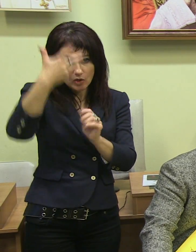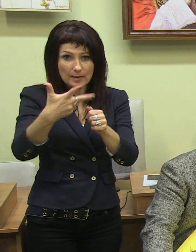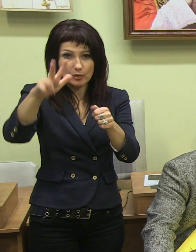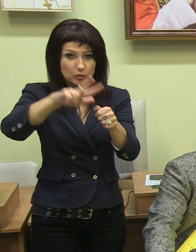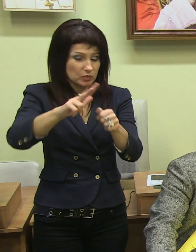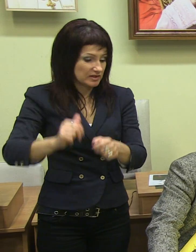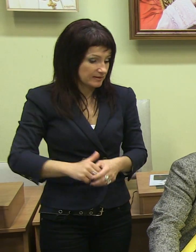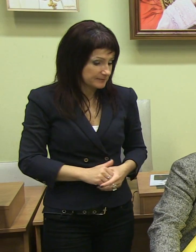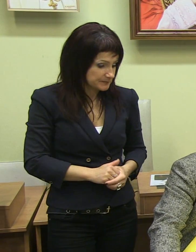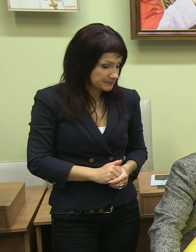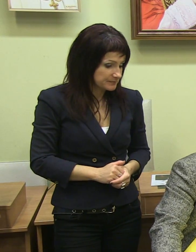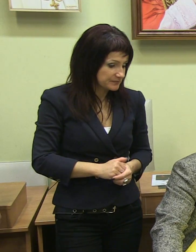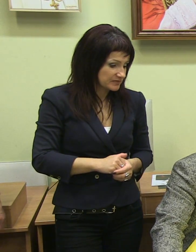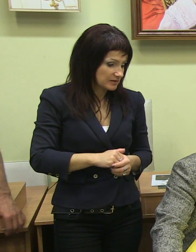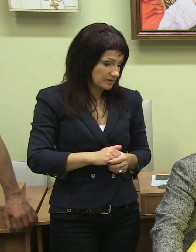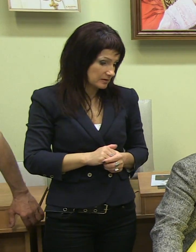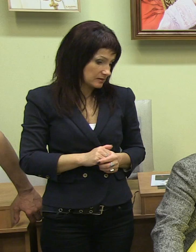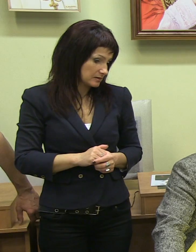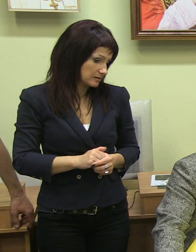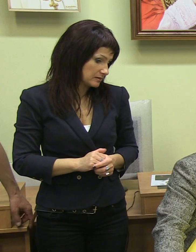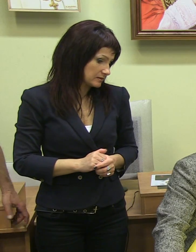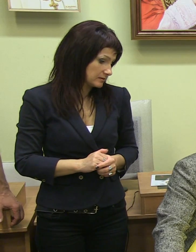potrójna. I tutaj jest tak.